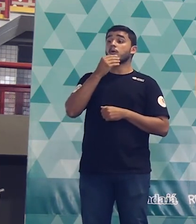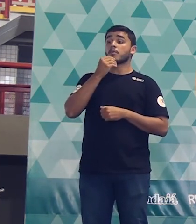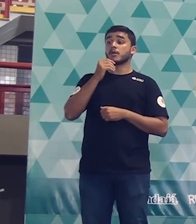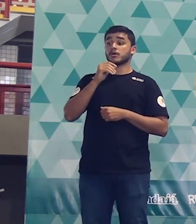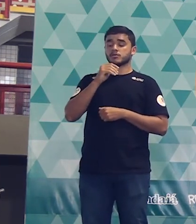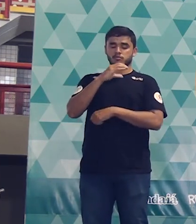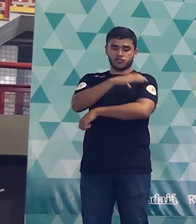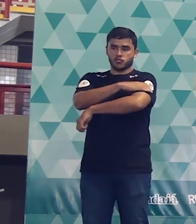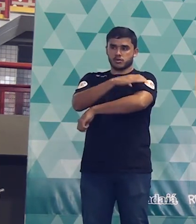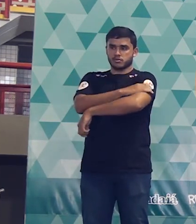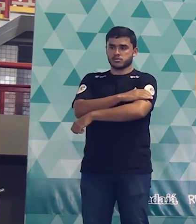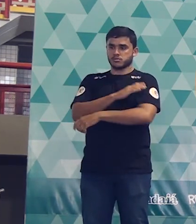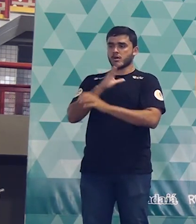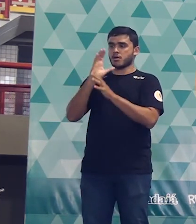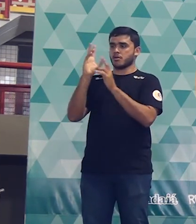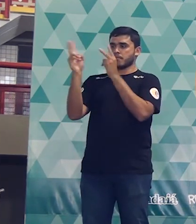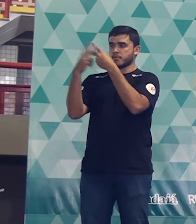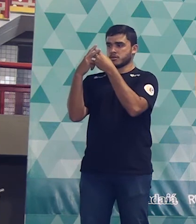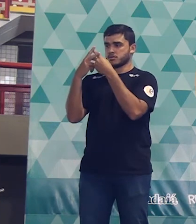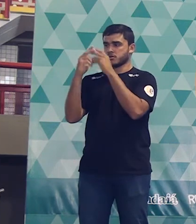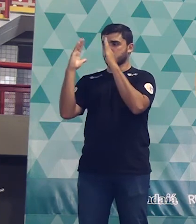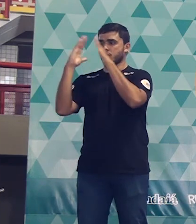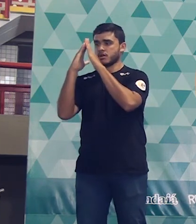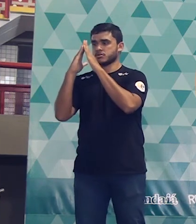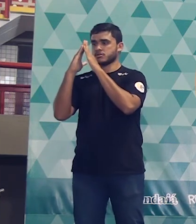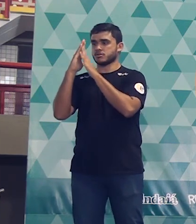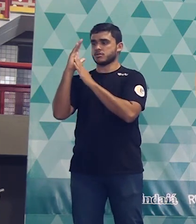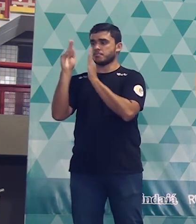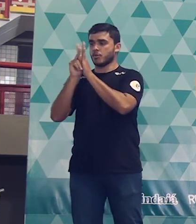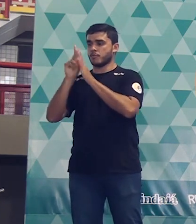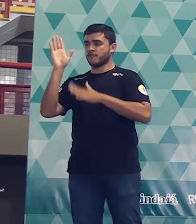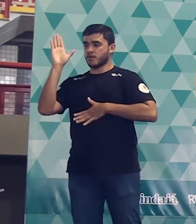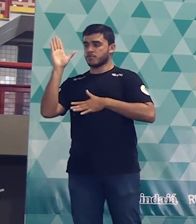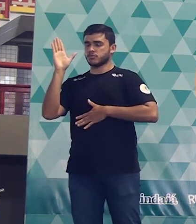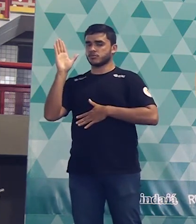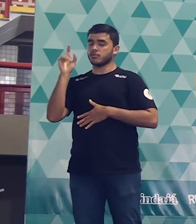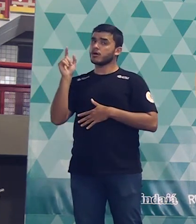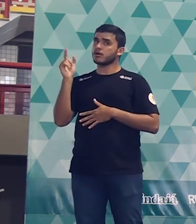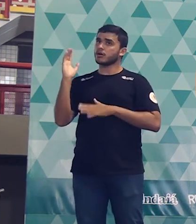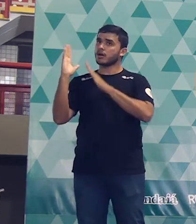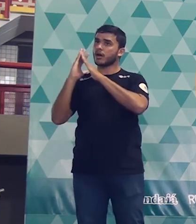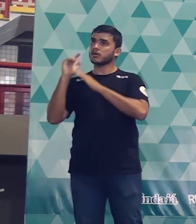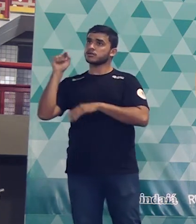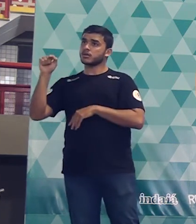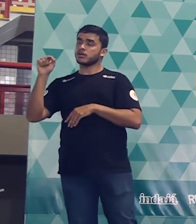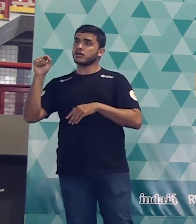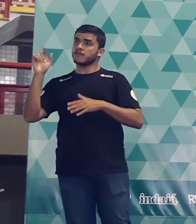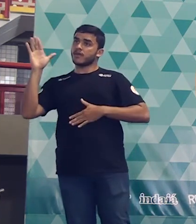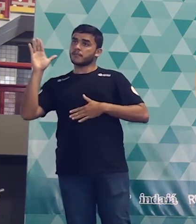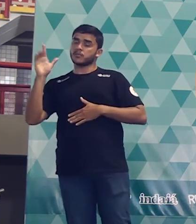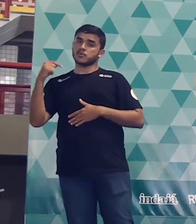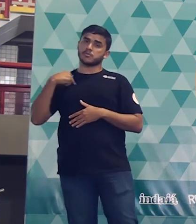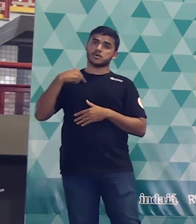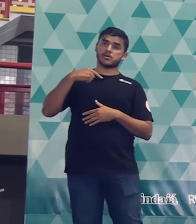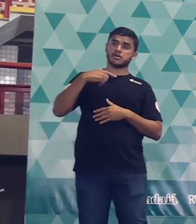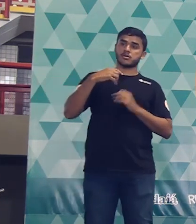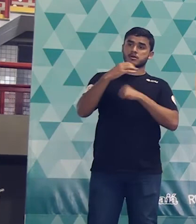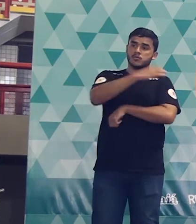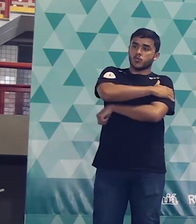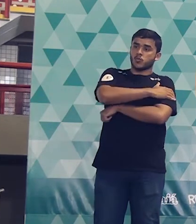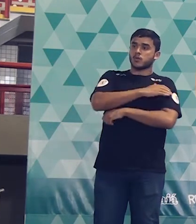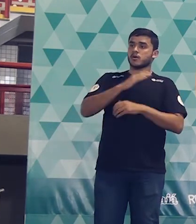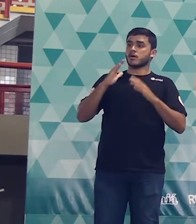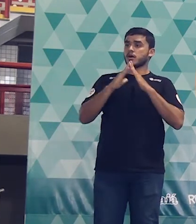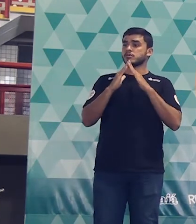em sua casa. Casa de quem? Do bandido ou do guarda? Certo? Ó, olha esse pequeno